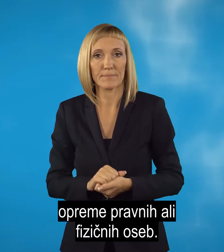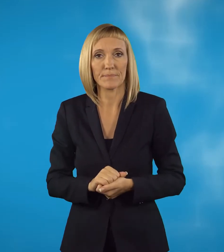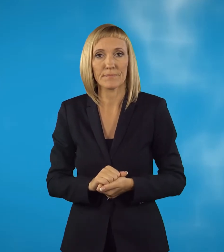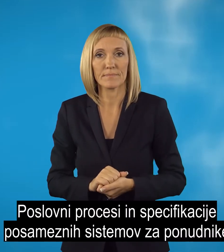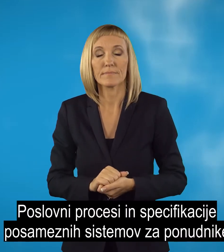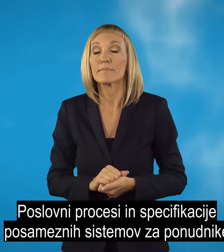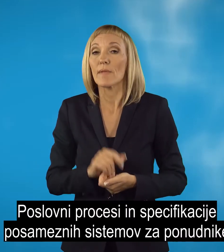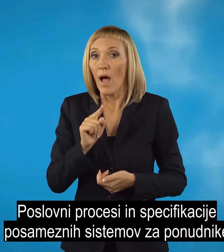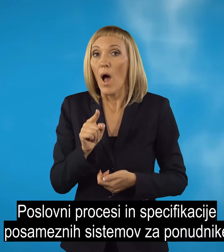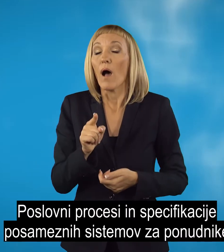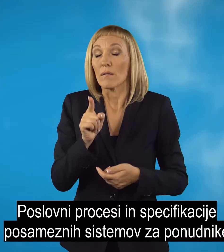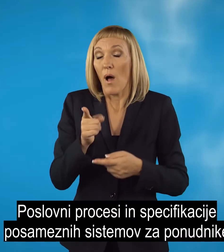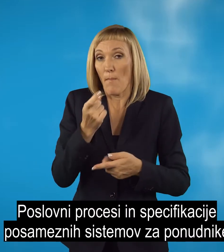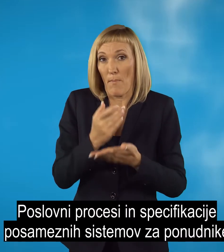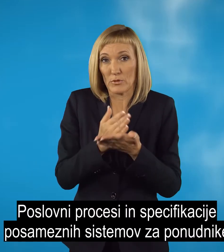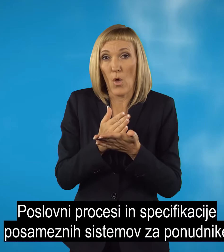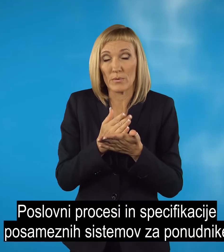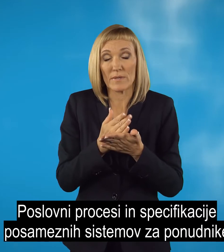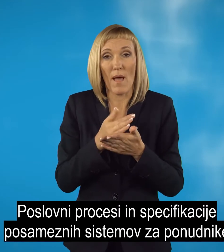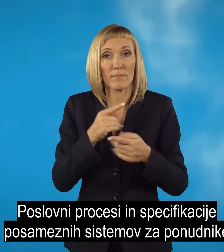Poslovni procesi in specifikacije posameznih